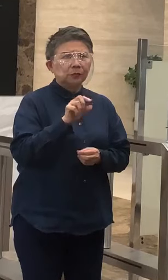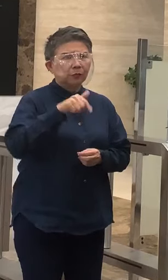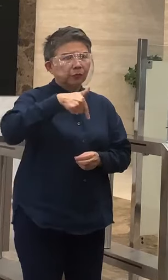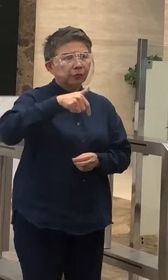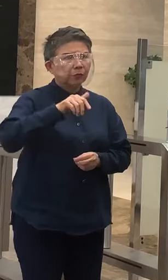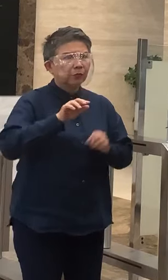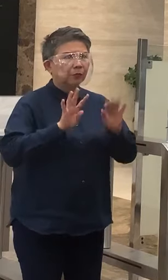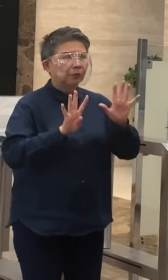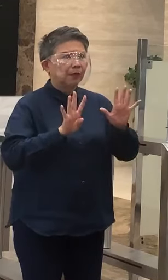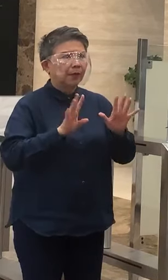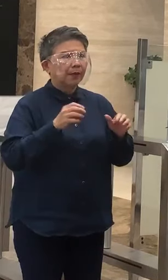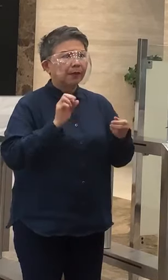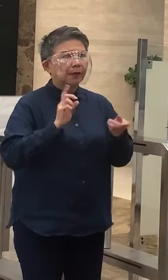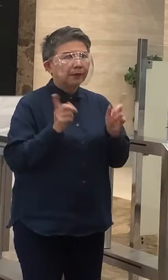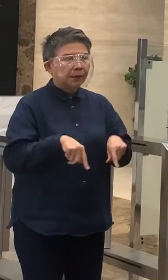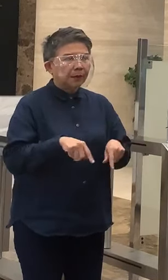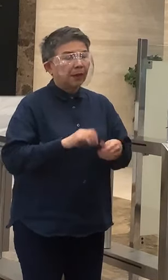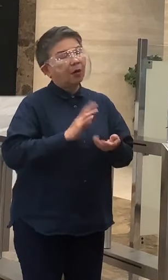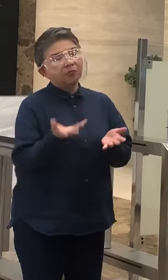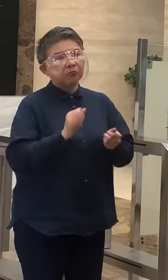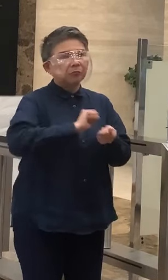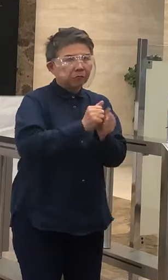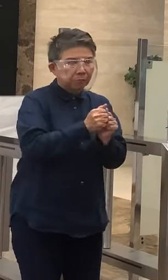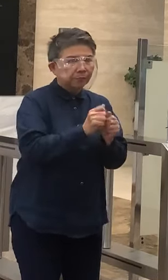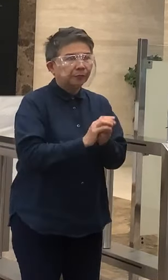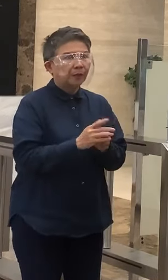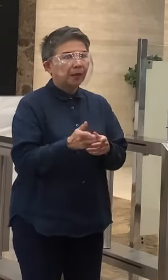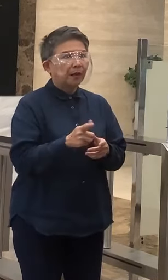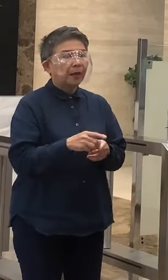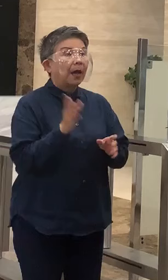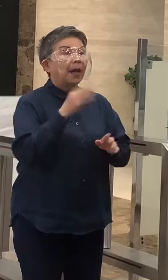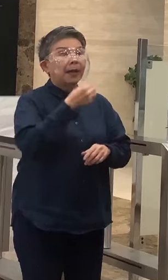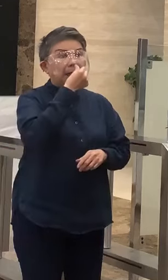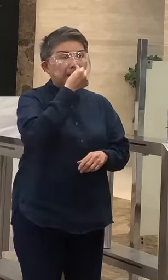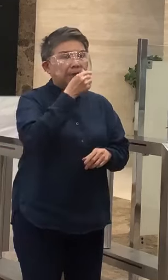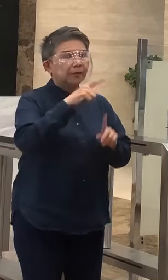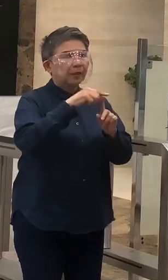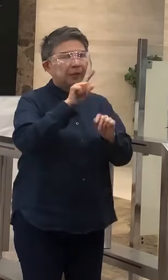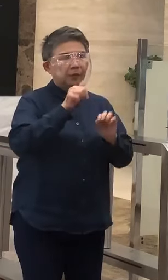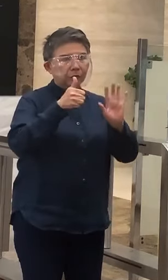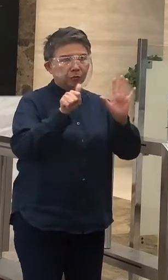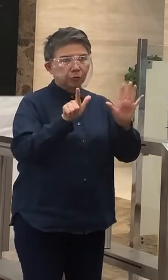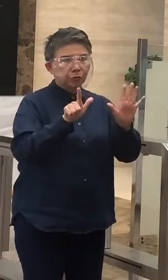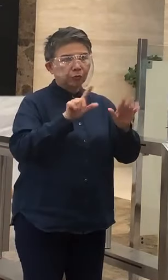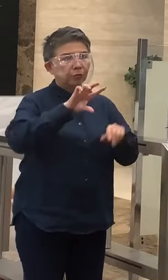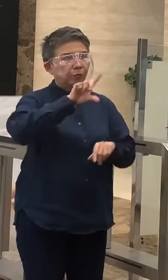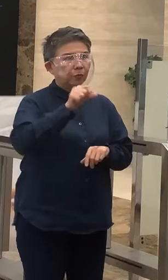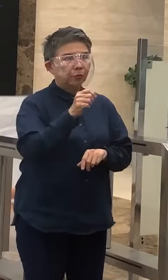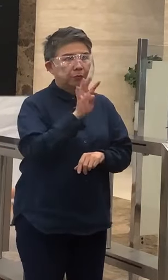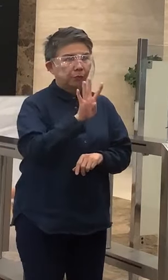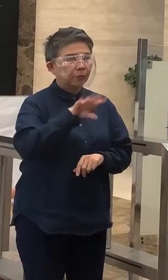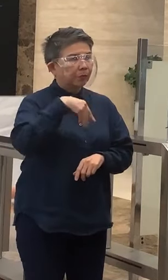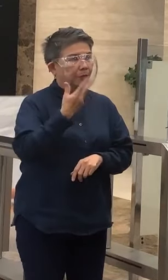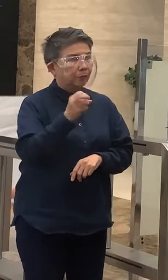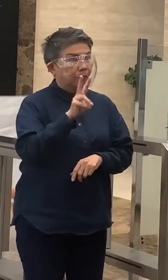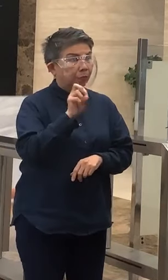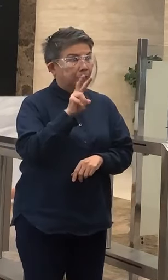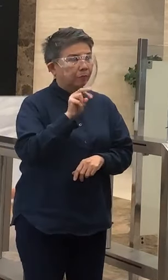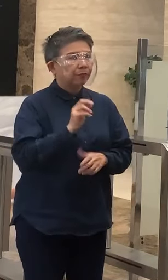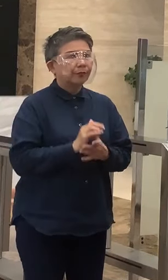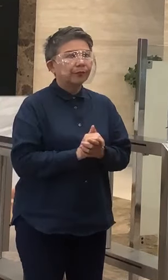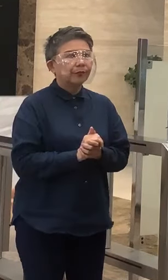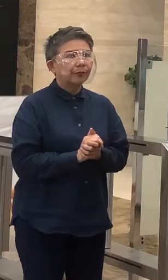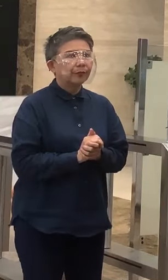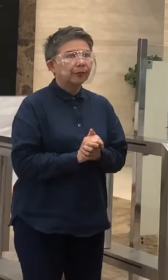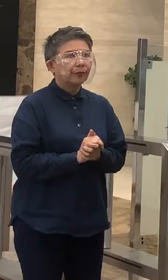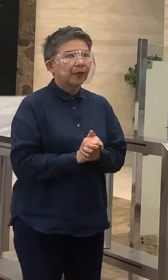1179 kejadian atau kasus sedangkan hari Kamis tanggal 7 APR 2012 dua